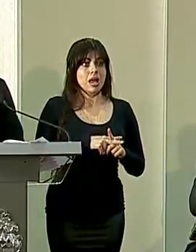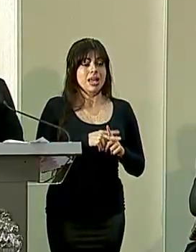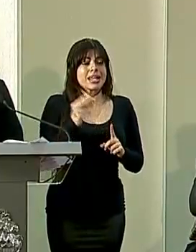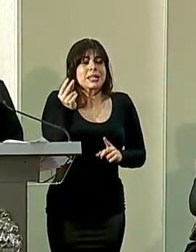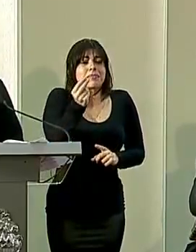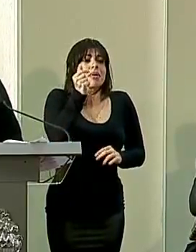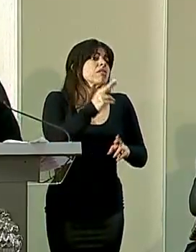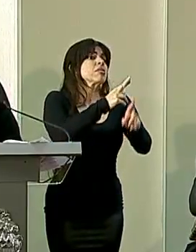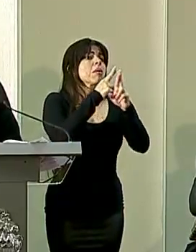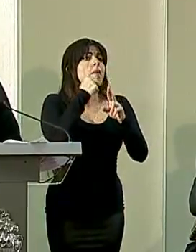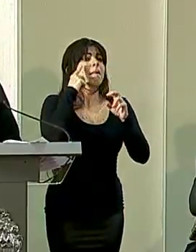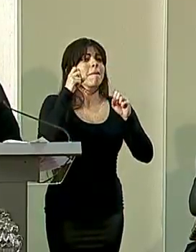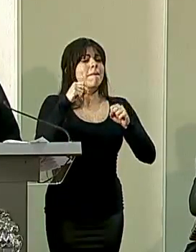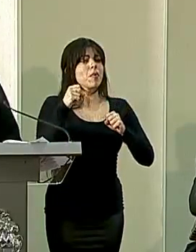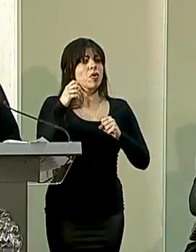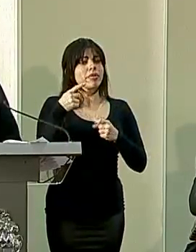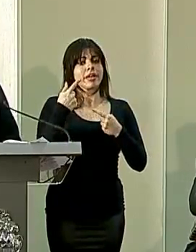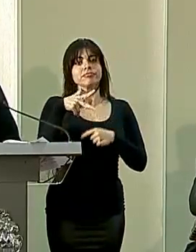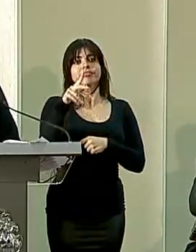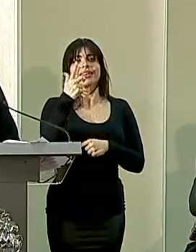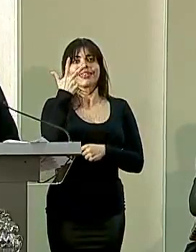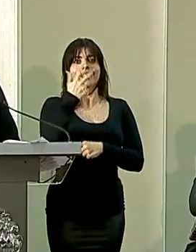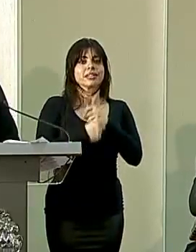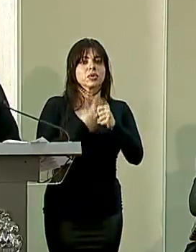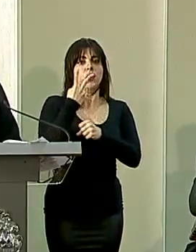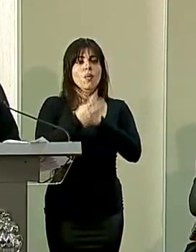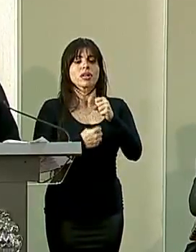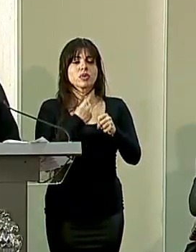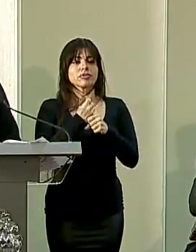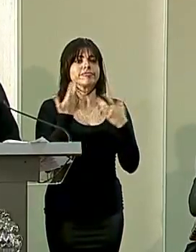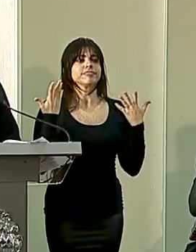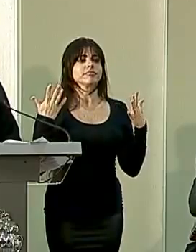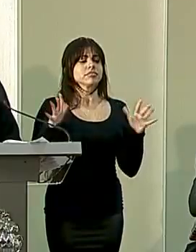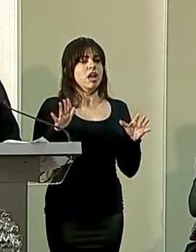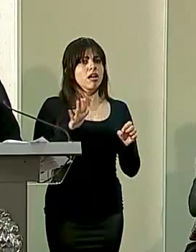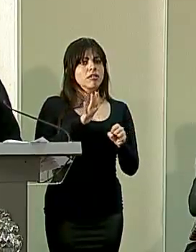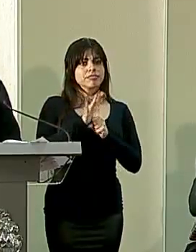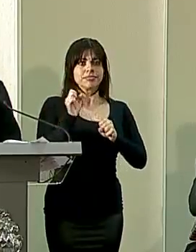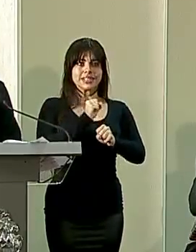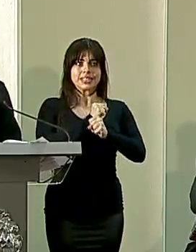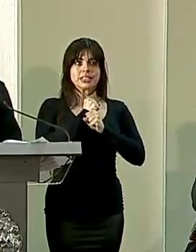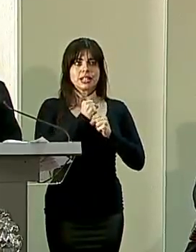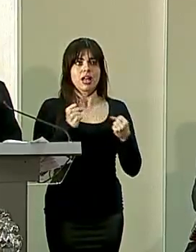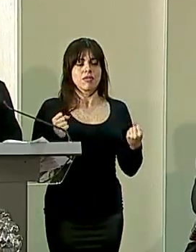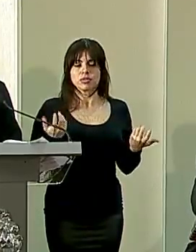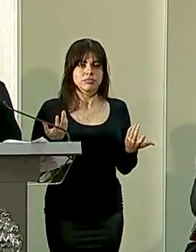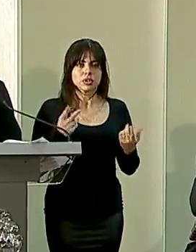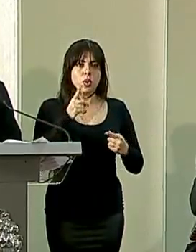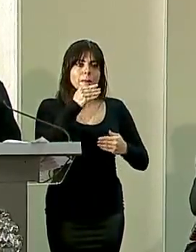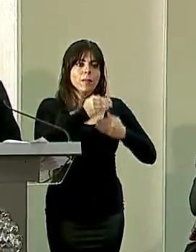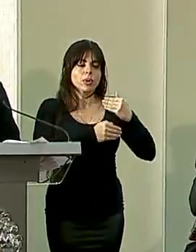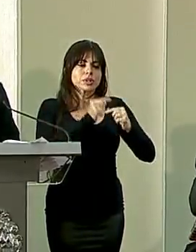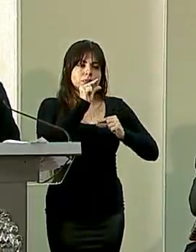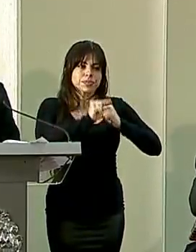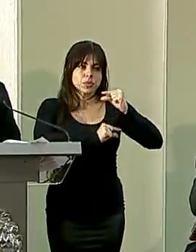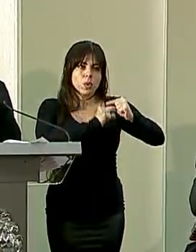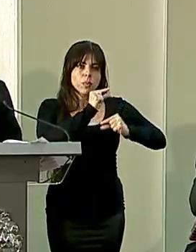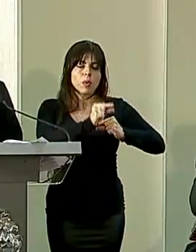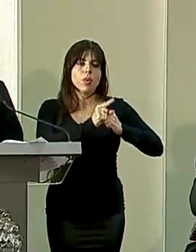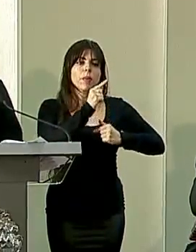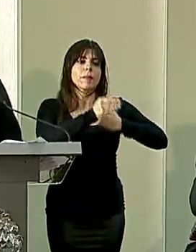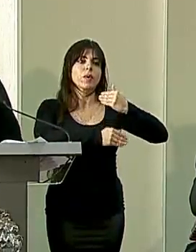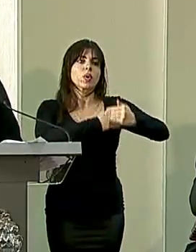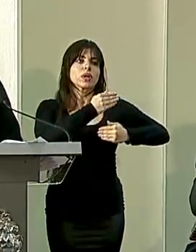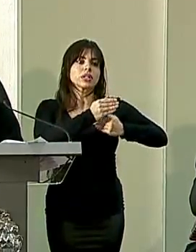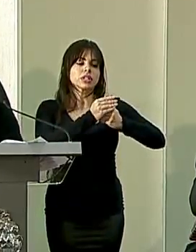tan inmediatos como para creer que en los siguientes 3 o 4 años estaremos totalmente a salvo. Es un proceso gradual, es un proceso en